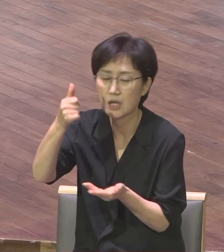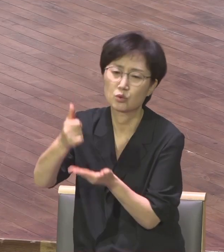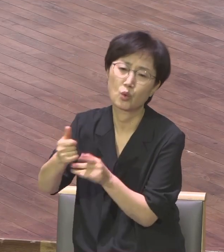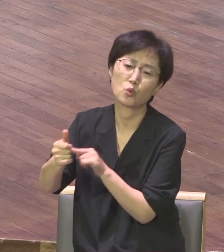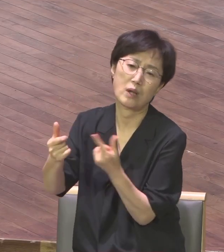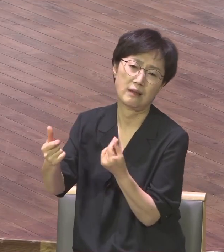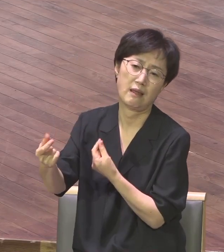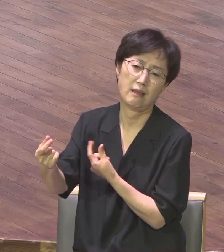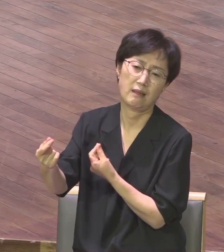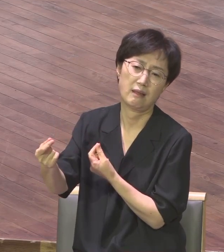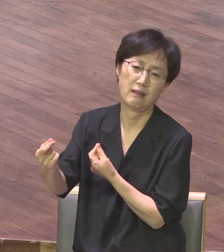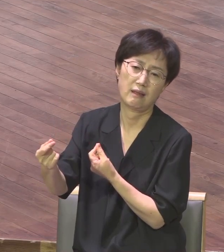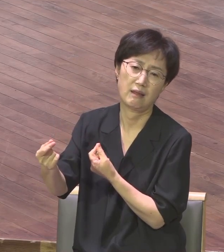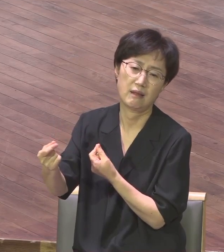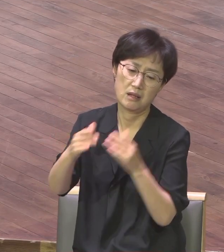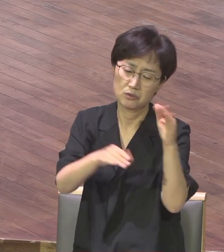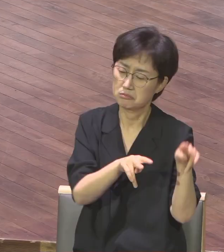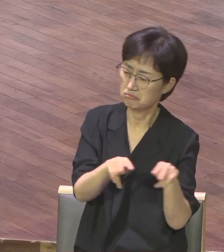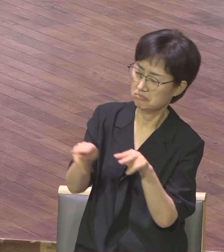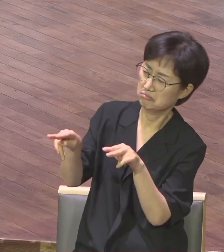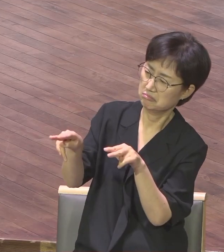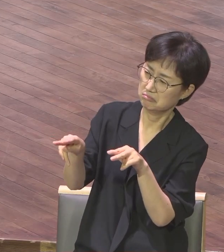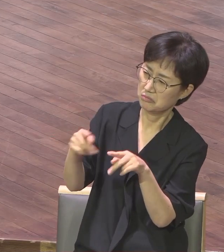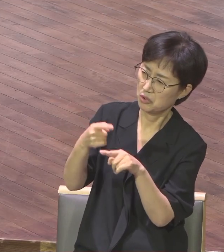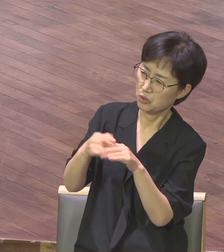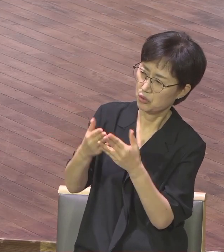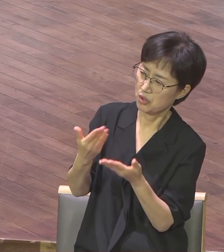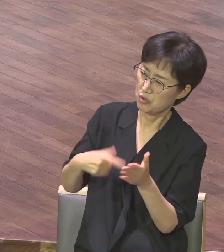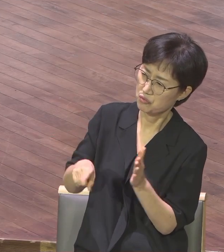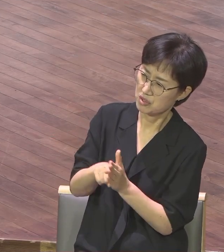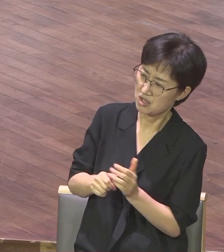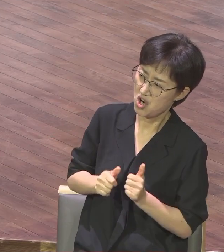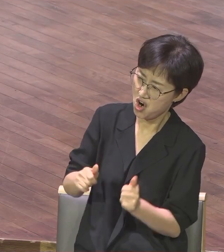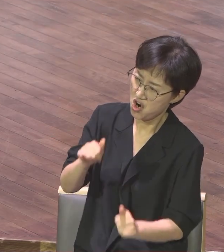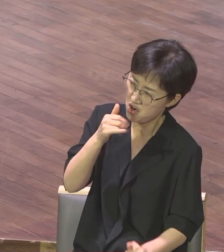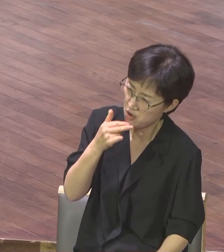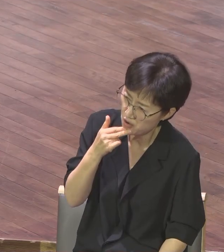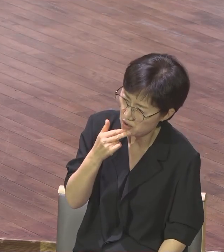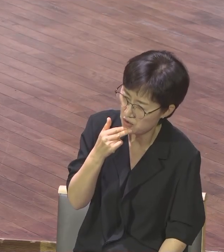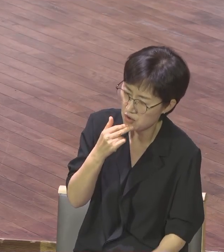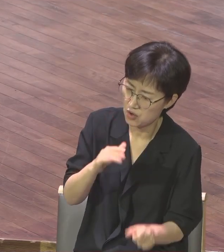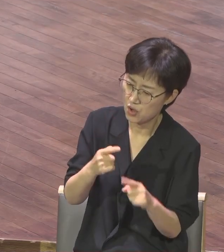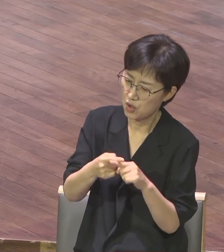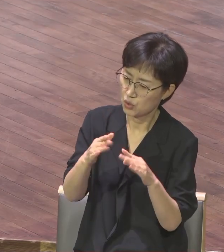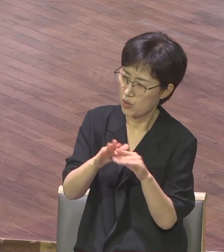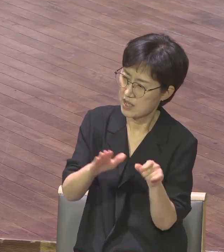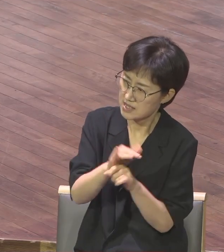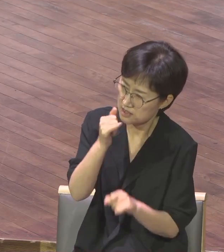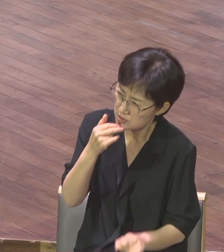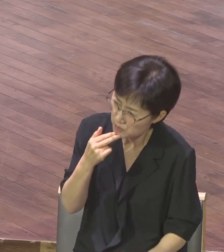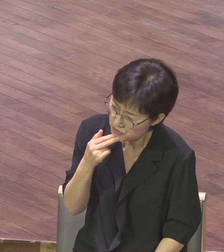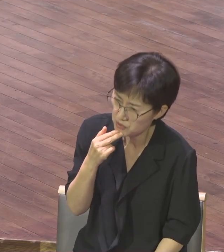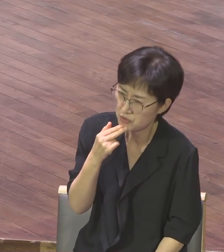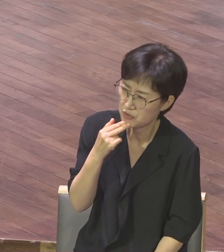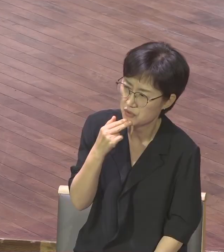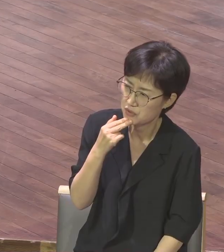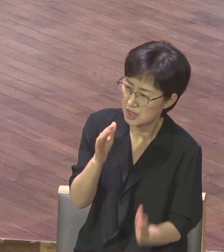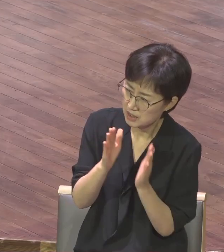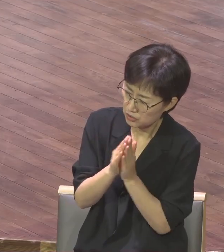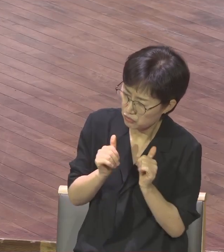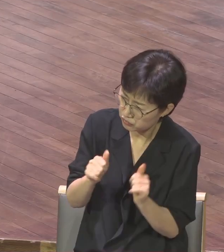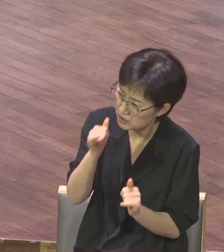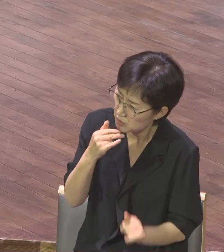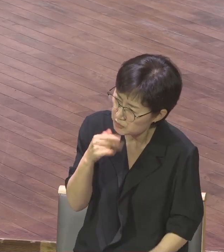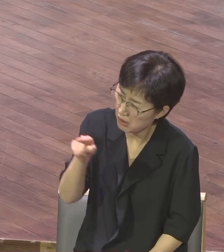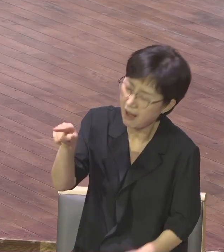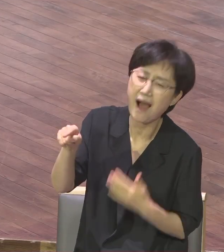다 보잖아요. 얼마나 교회를 위해서 헌신하는지, 얼마나 교회를 사랑하는지, 교회에서 얼마나 기도하는지